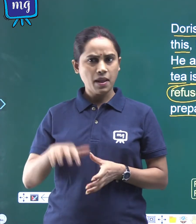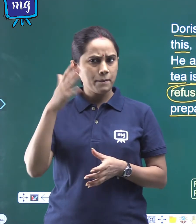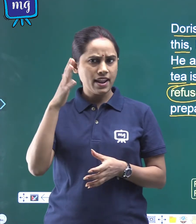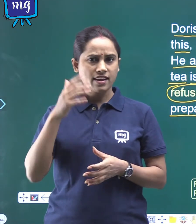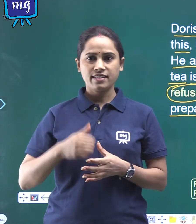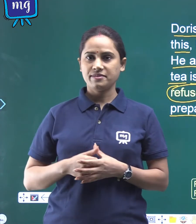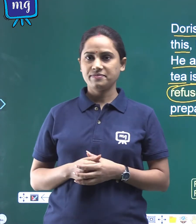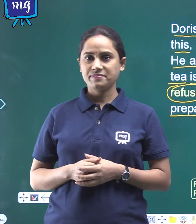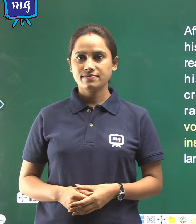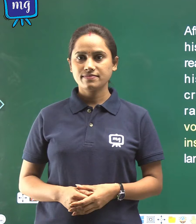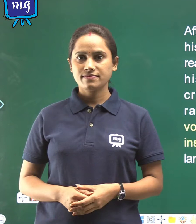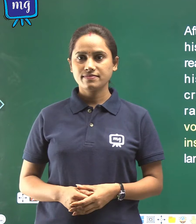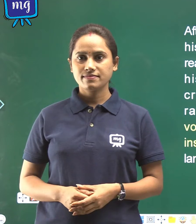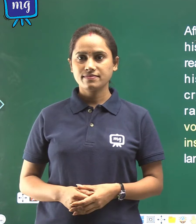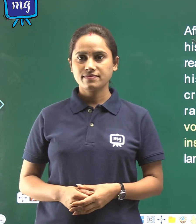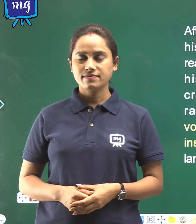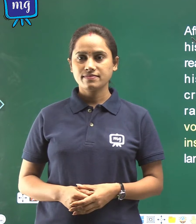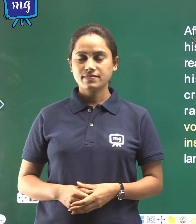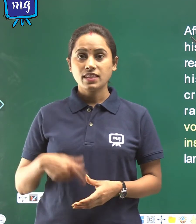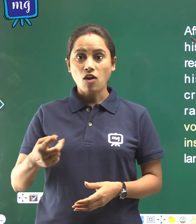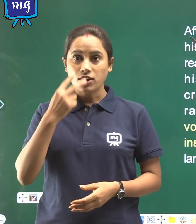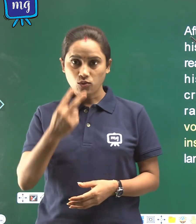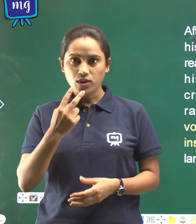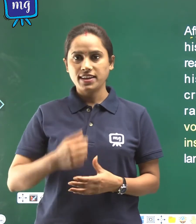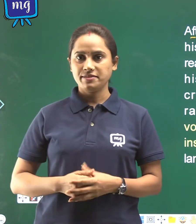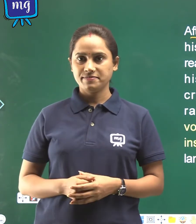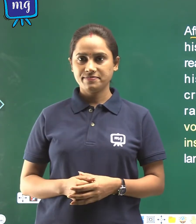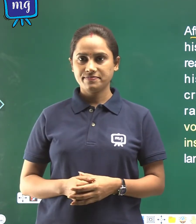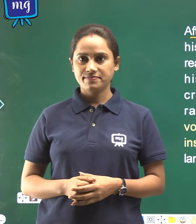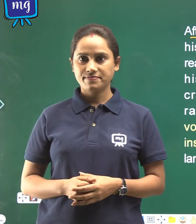मना करना. After looking